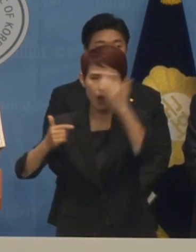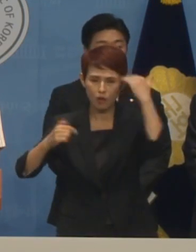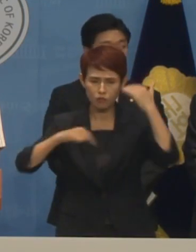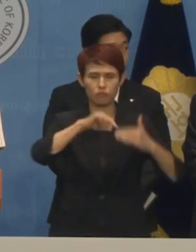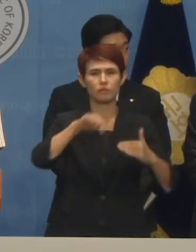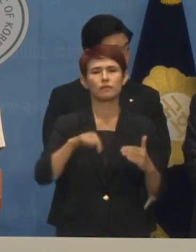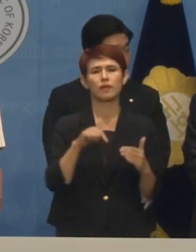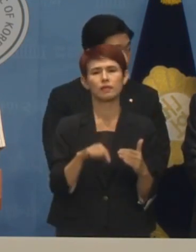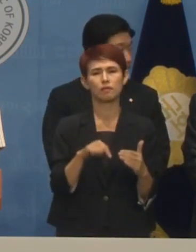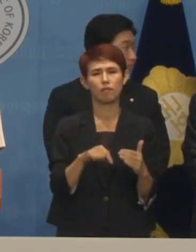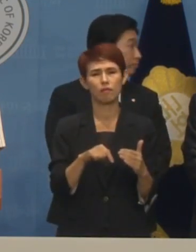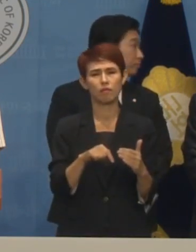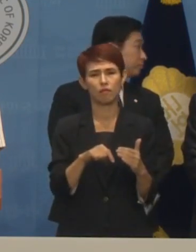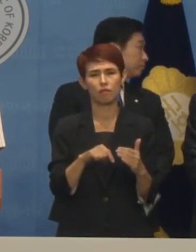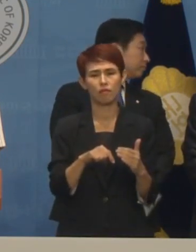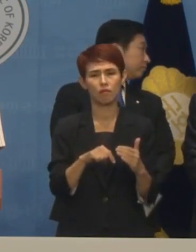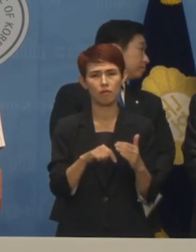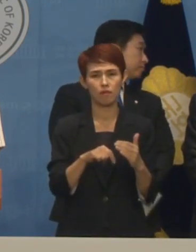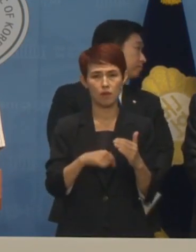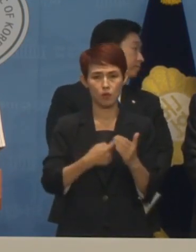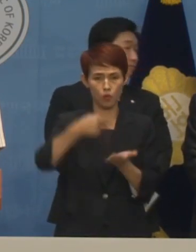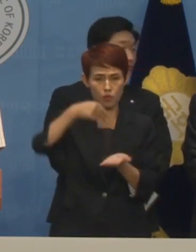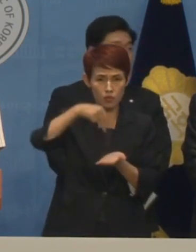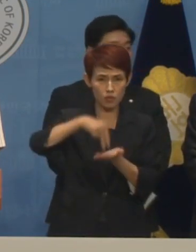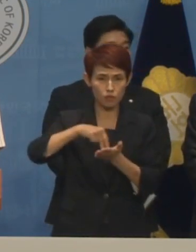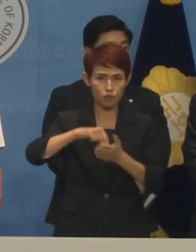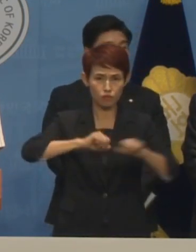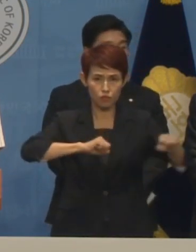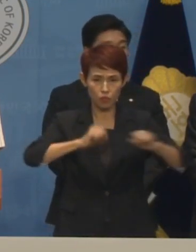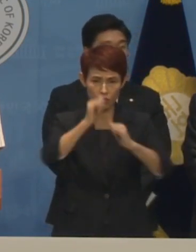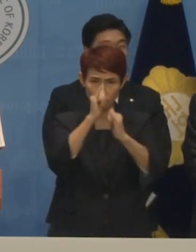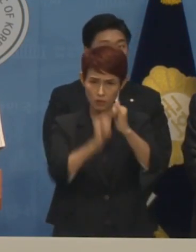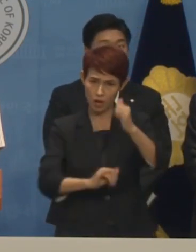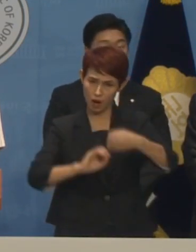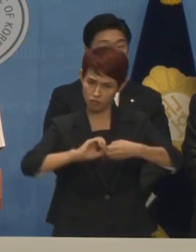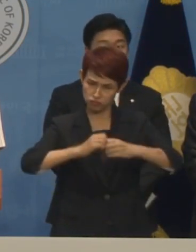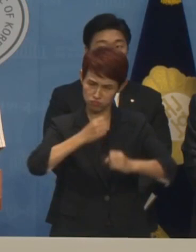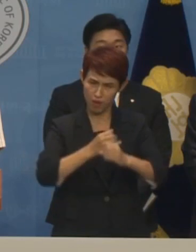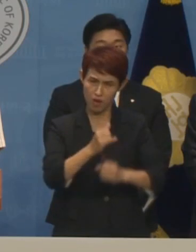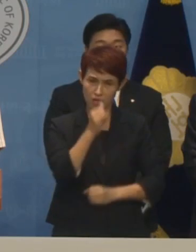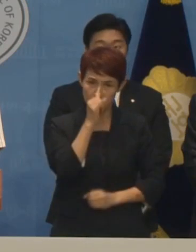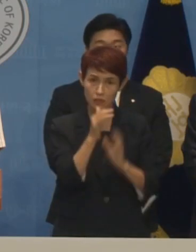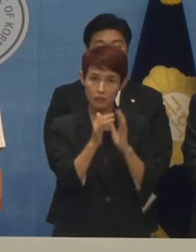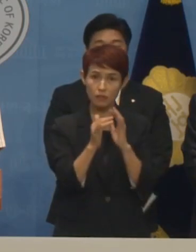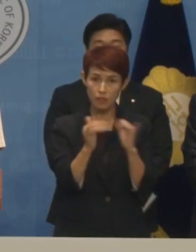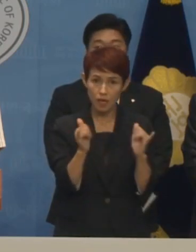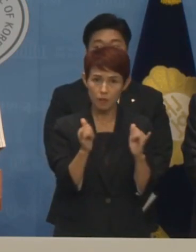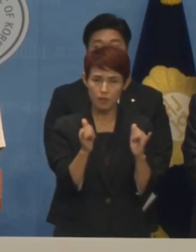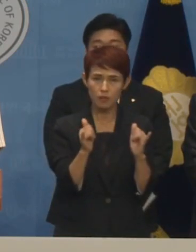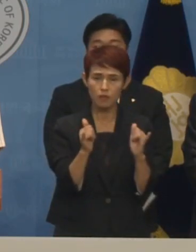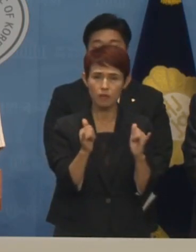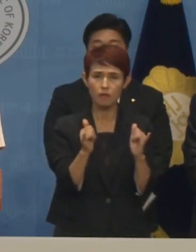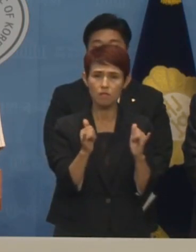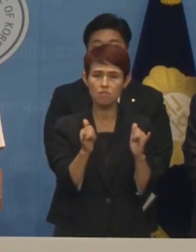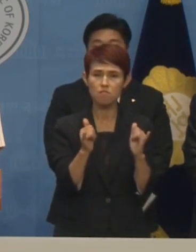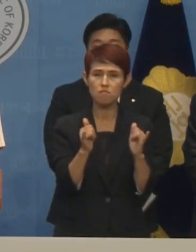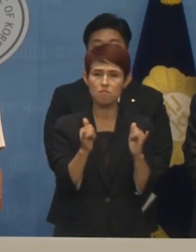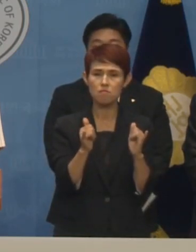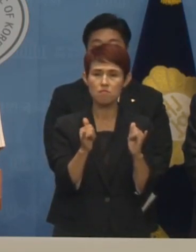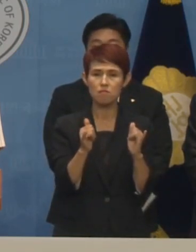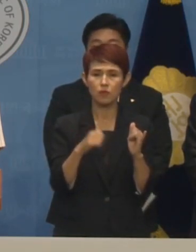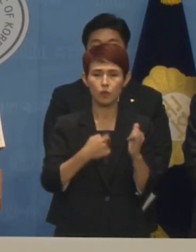안에서 역사, 독립운동사를 왜곡하려는 사람이 일본의 역사 왜곡에 맞서기 위해서